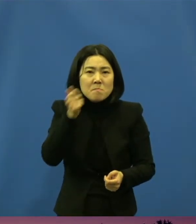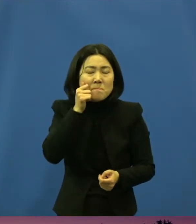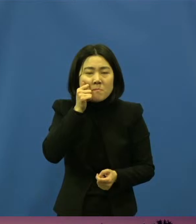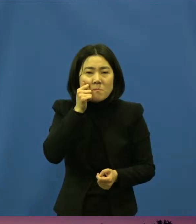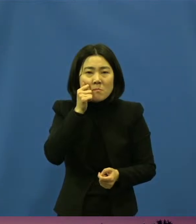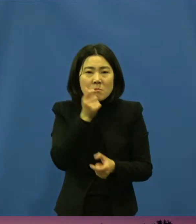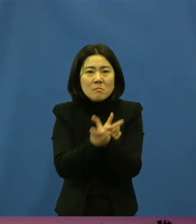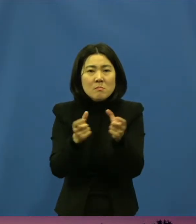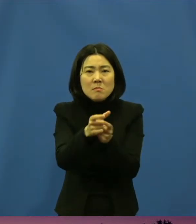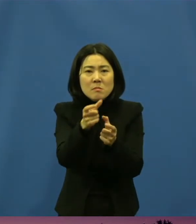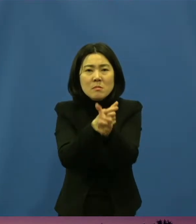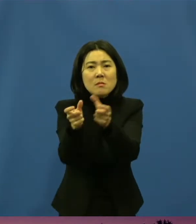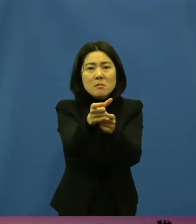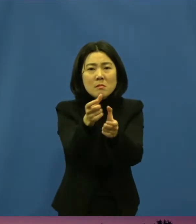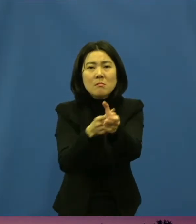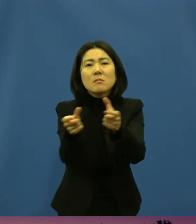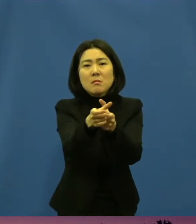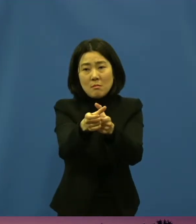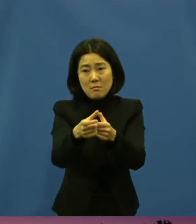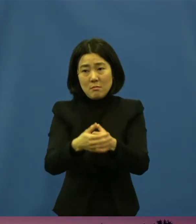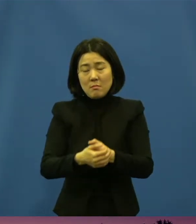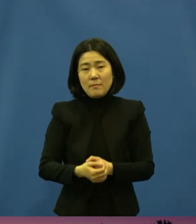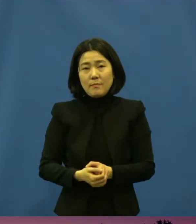할리우드 스타들,